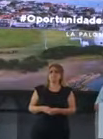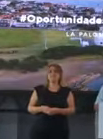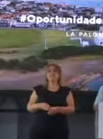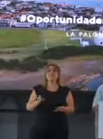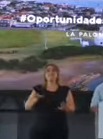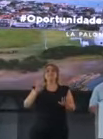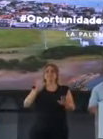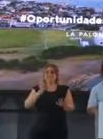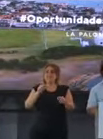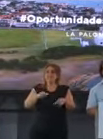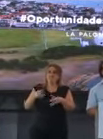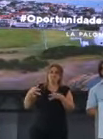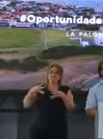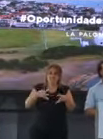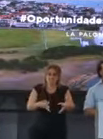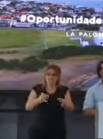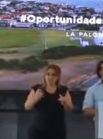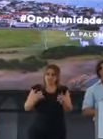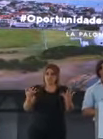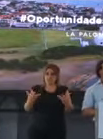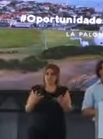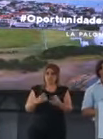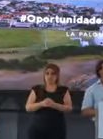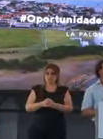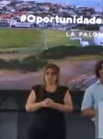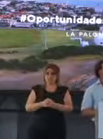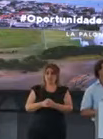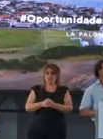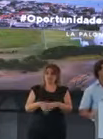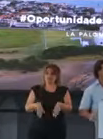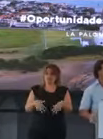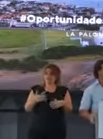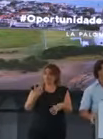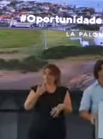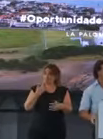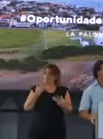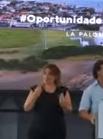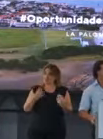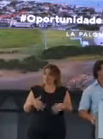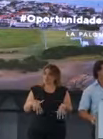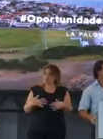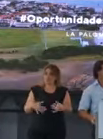Y saben que este desafío va a hacer falta de mucho coraje.